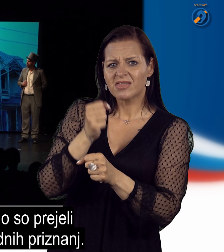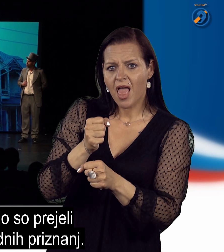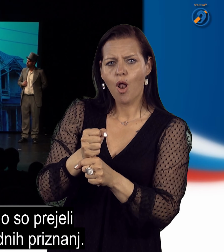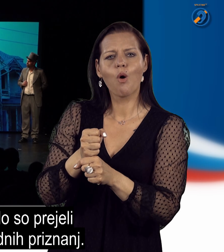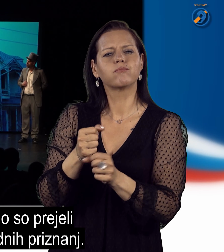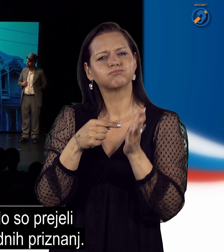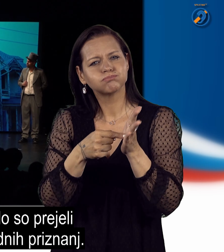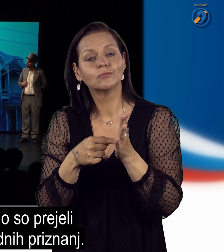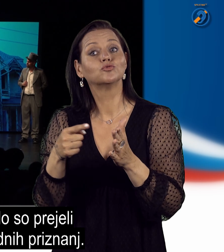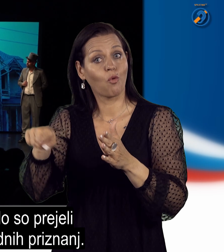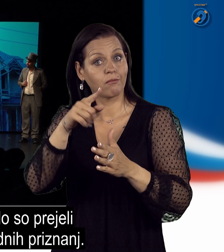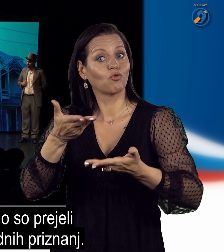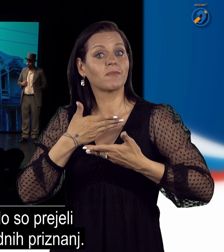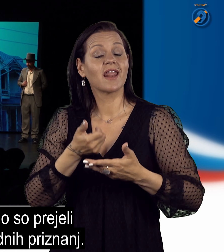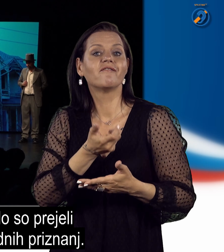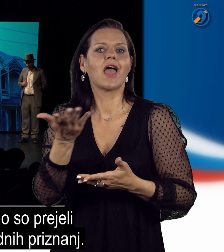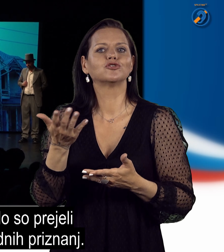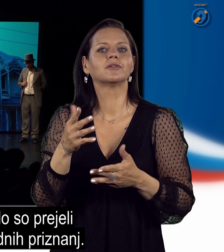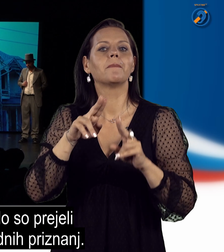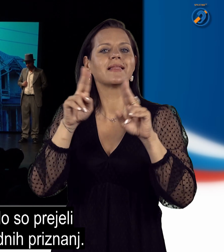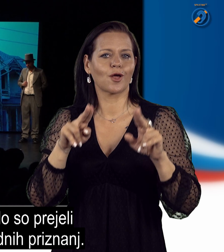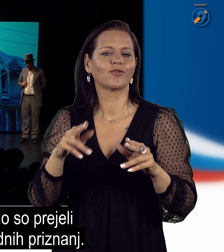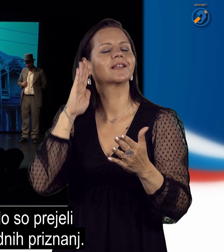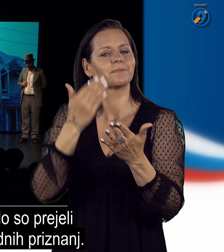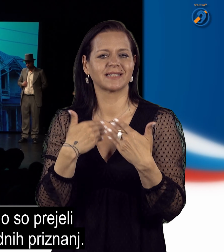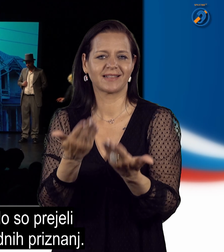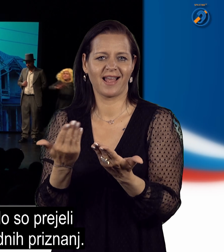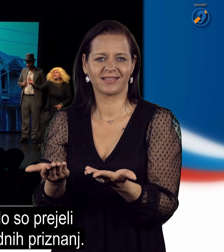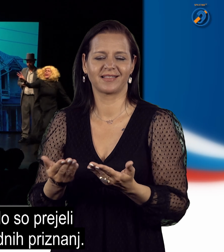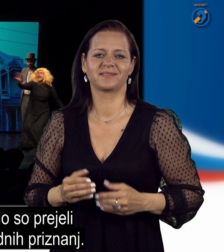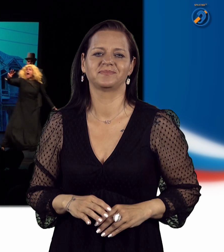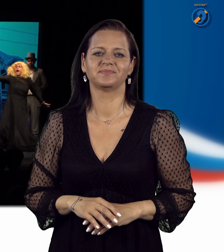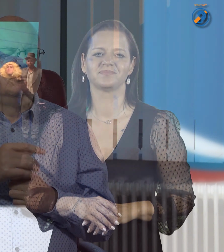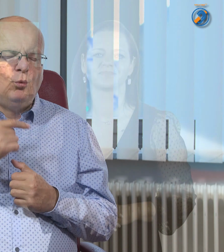Za svoje delo so prejeli več mednarodnih priznanj.